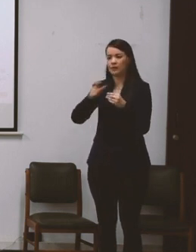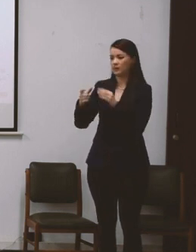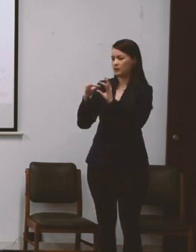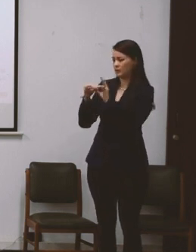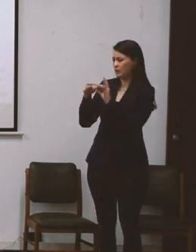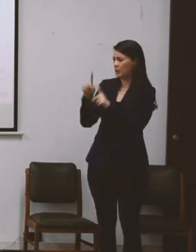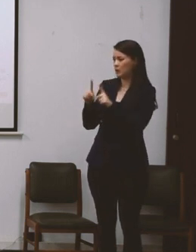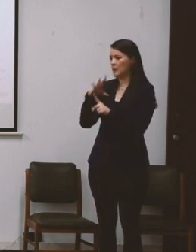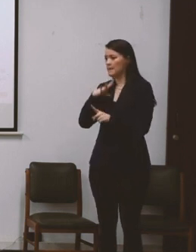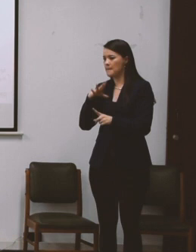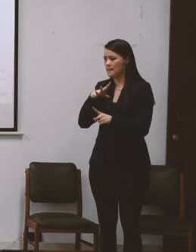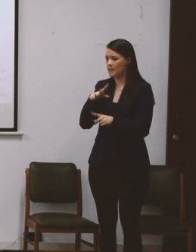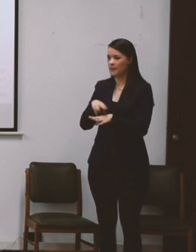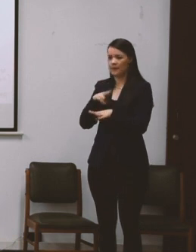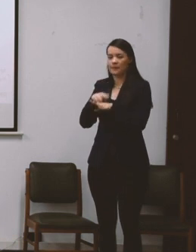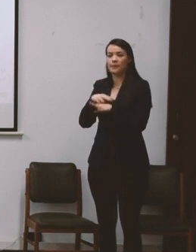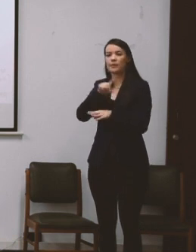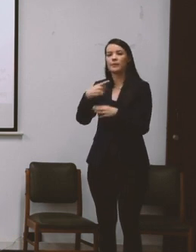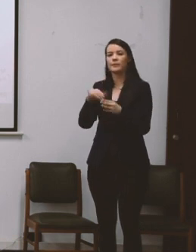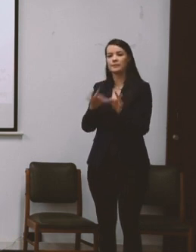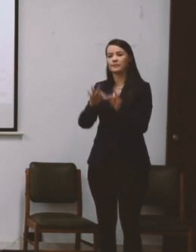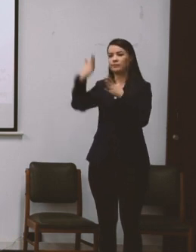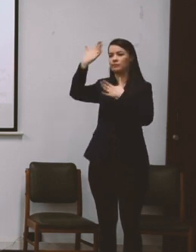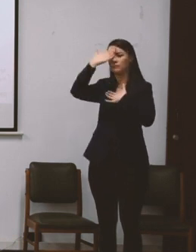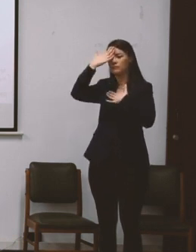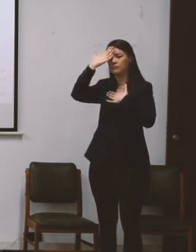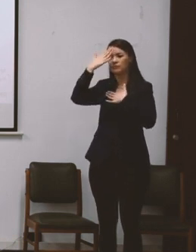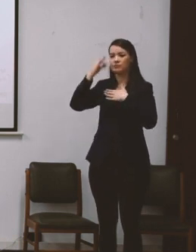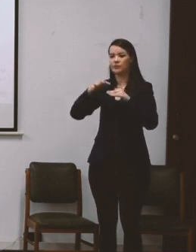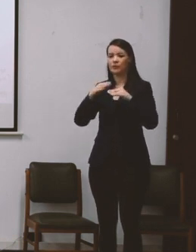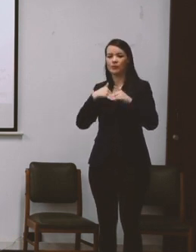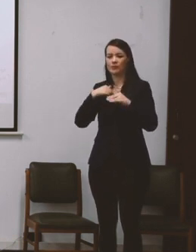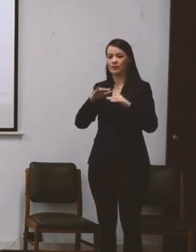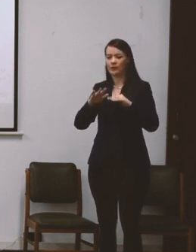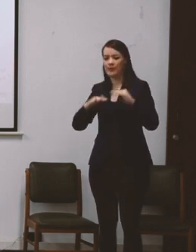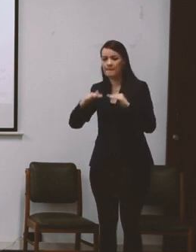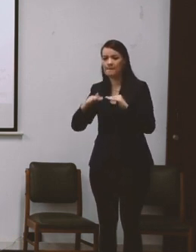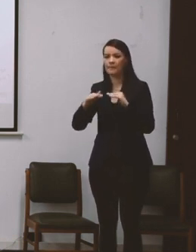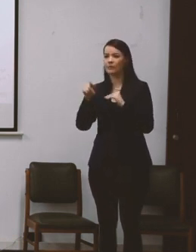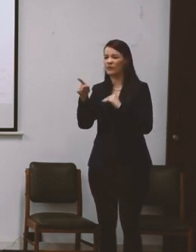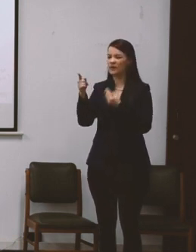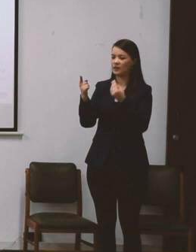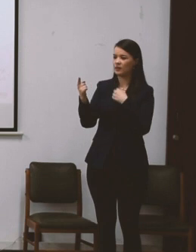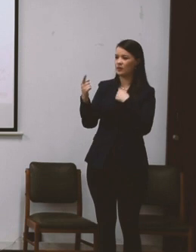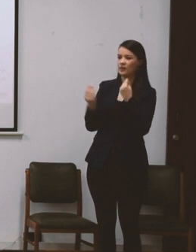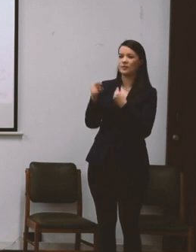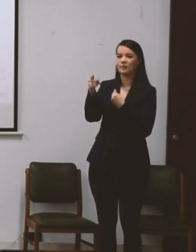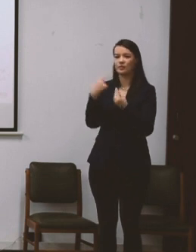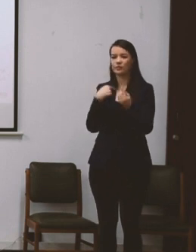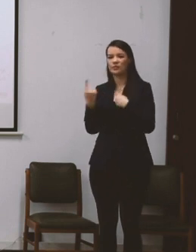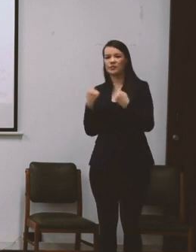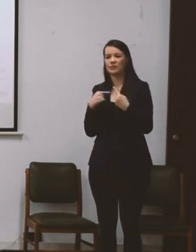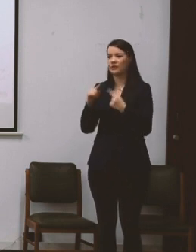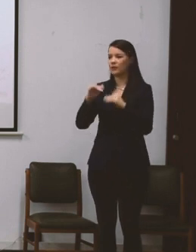agradable, a tomar conciencia que somos eso inestable que se hace entre el yo y el tú también, al